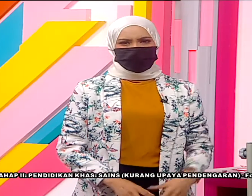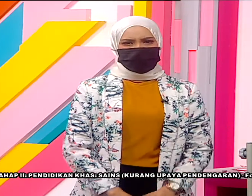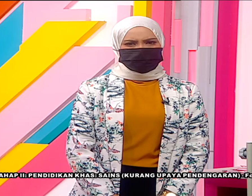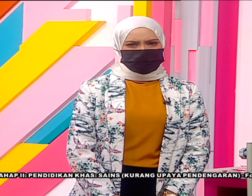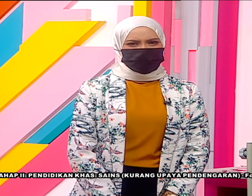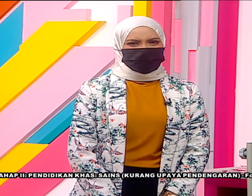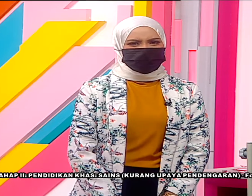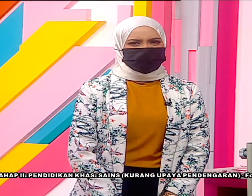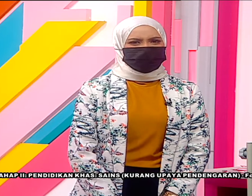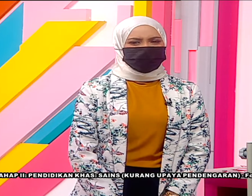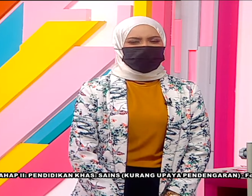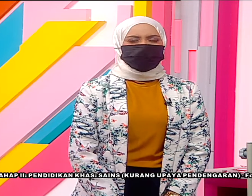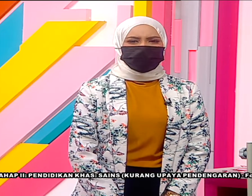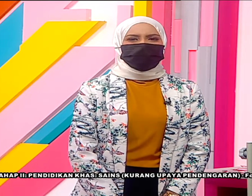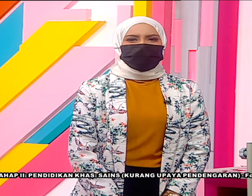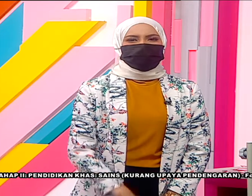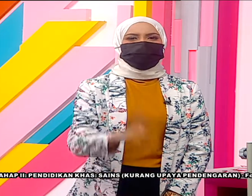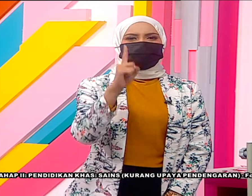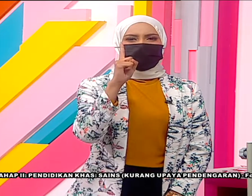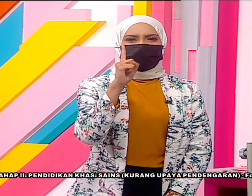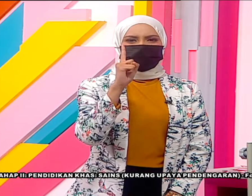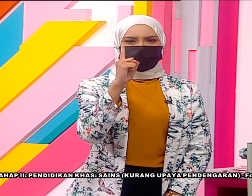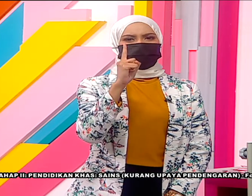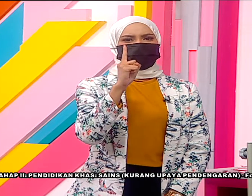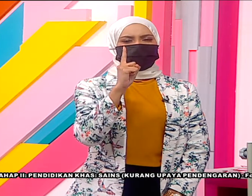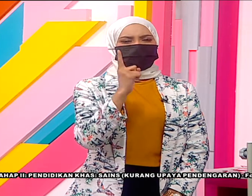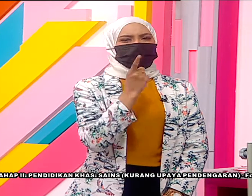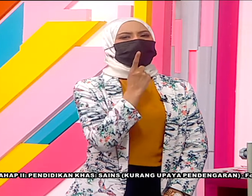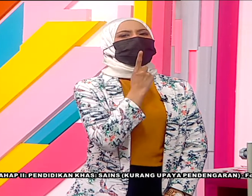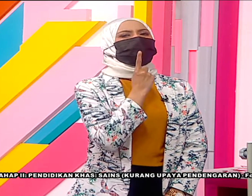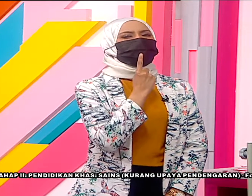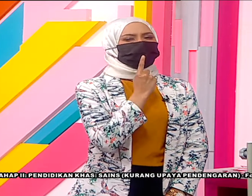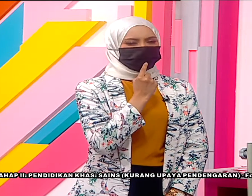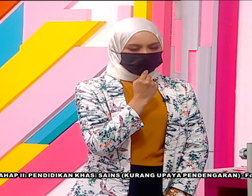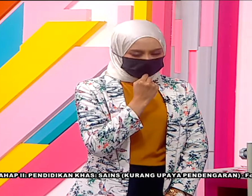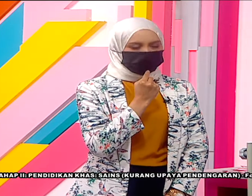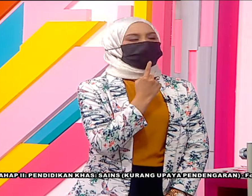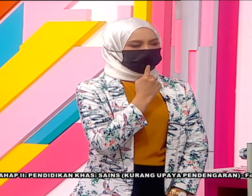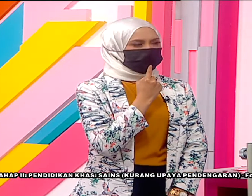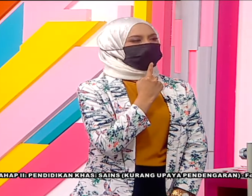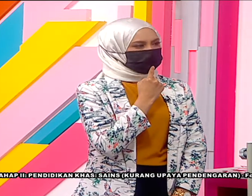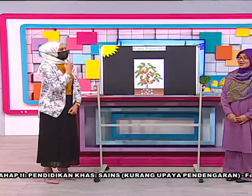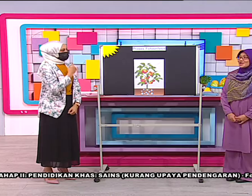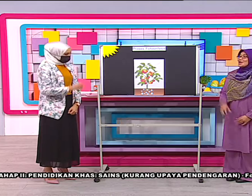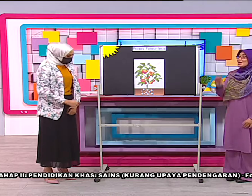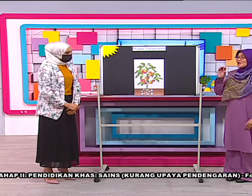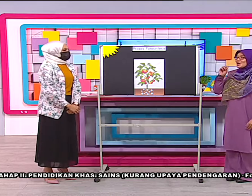nih boleh AC kamarnya sendiri tapi ada satu proses Opu nama proses itu Ceko fighting